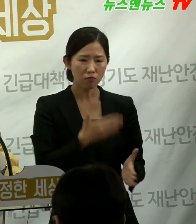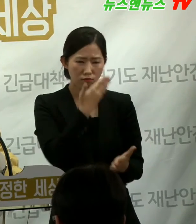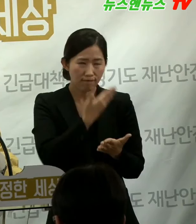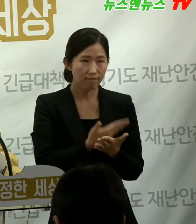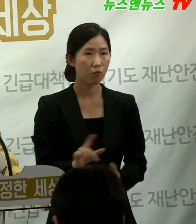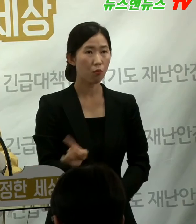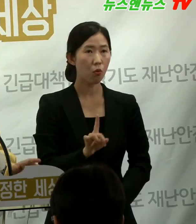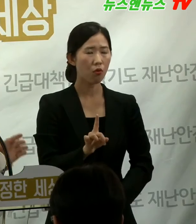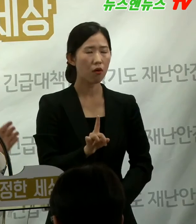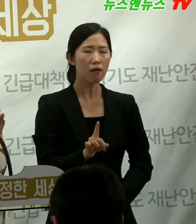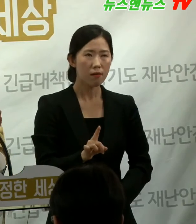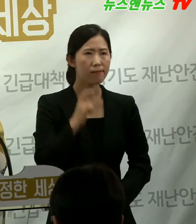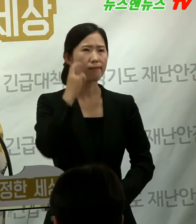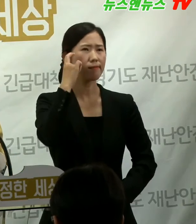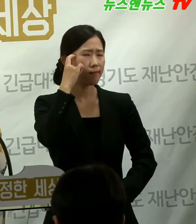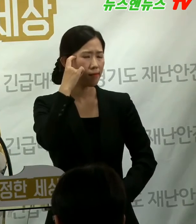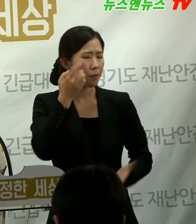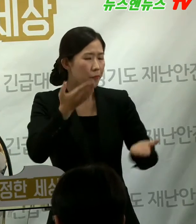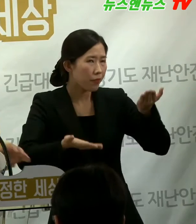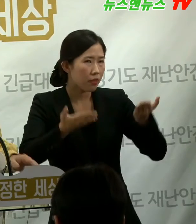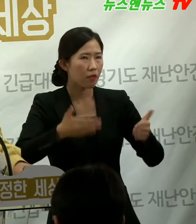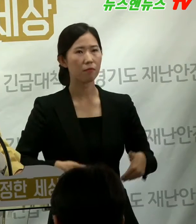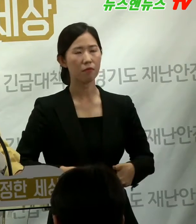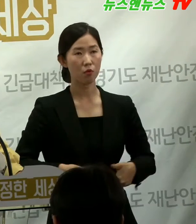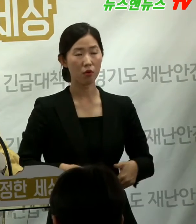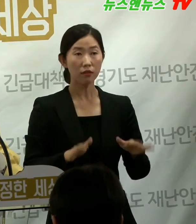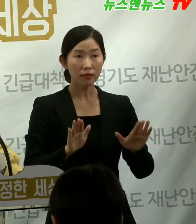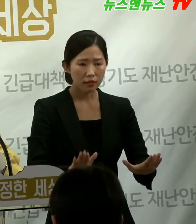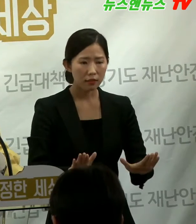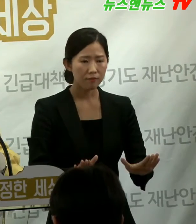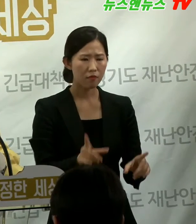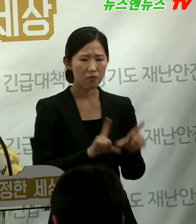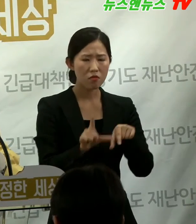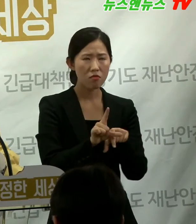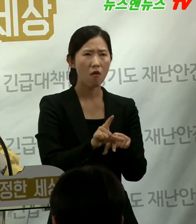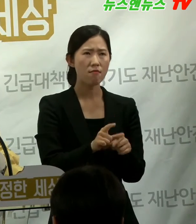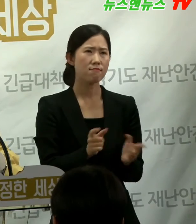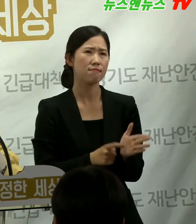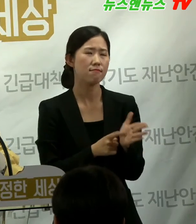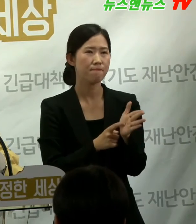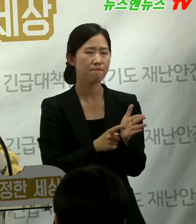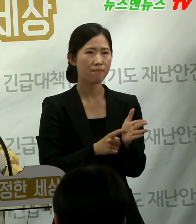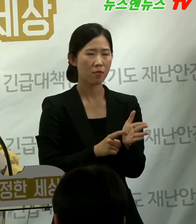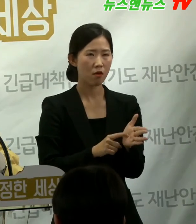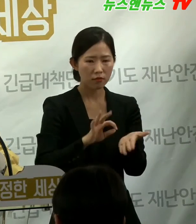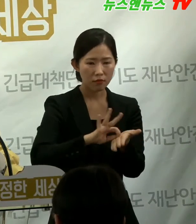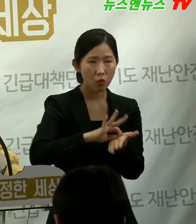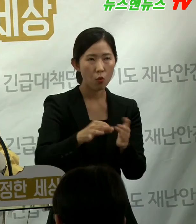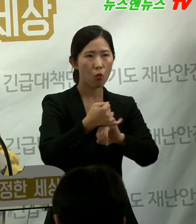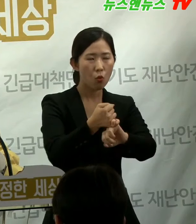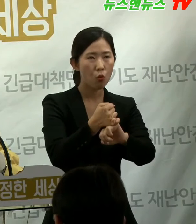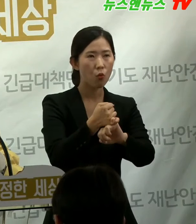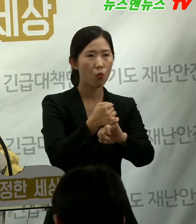것이기 때문에 이것이 더 급하다. 현재 상태의 응급수요 같은 좀